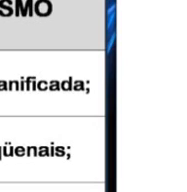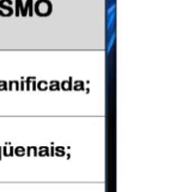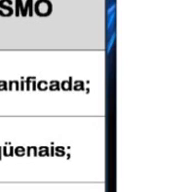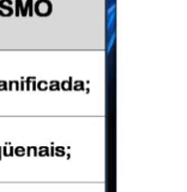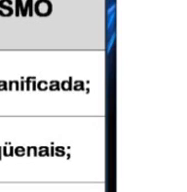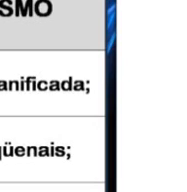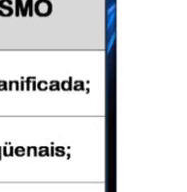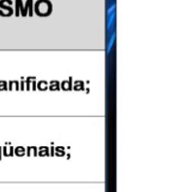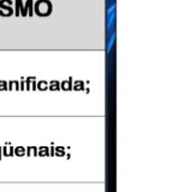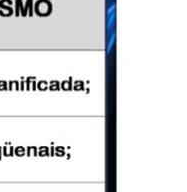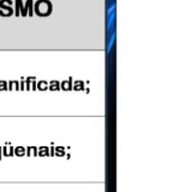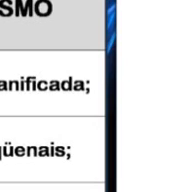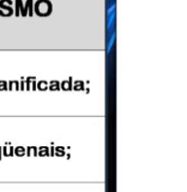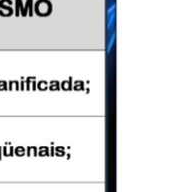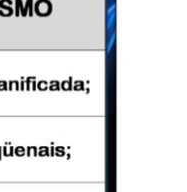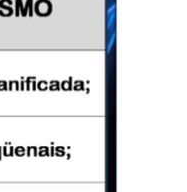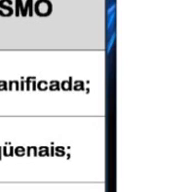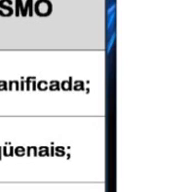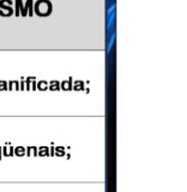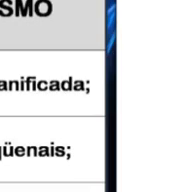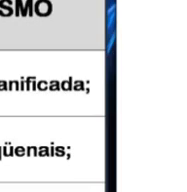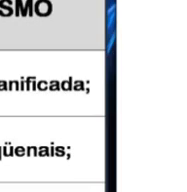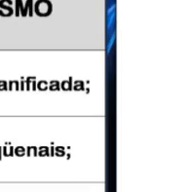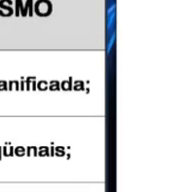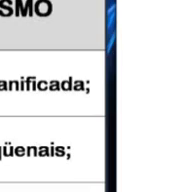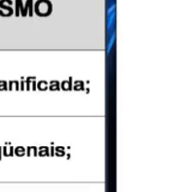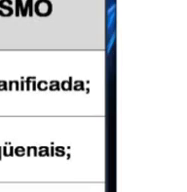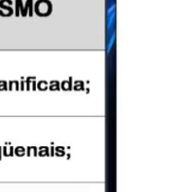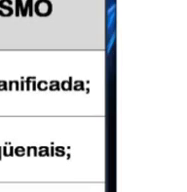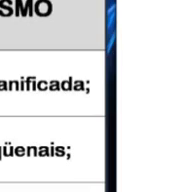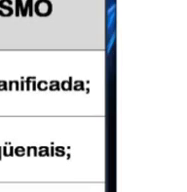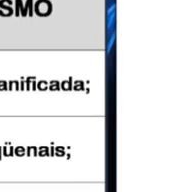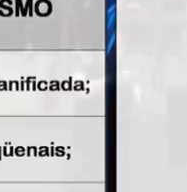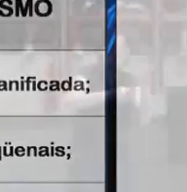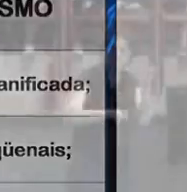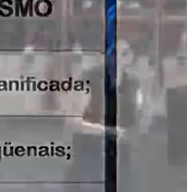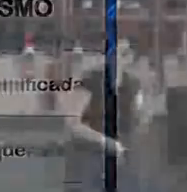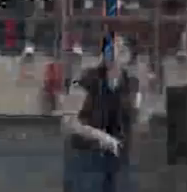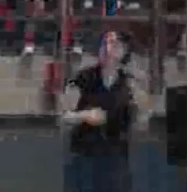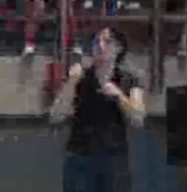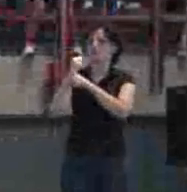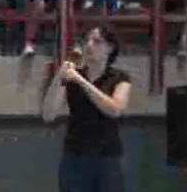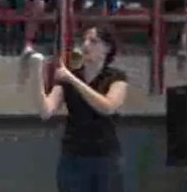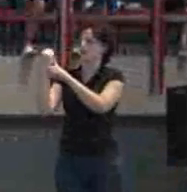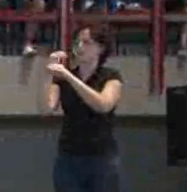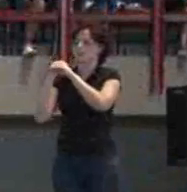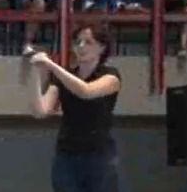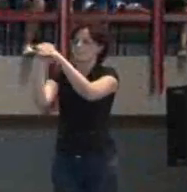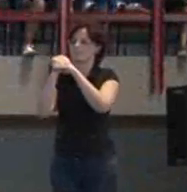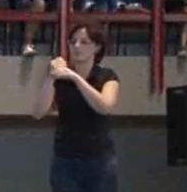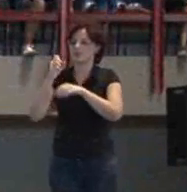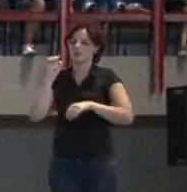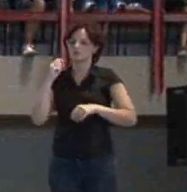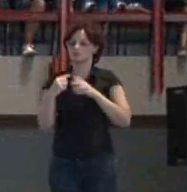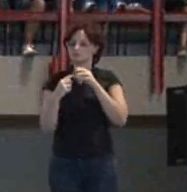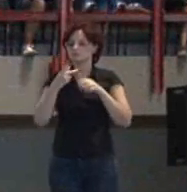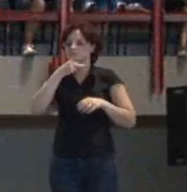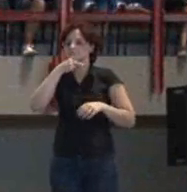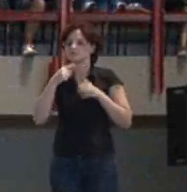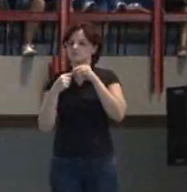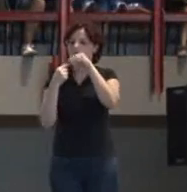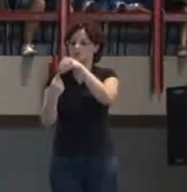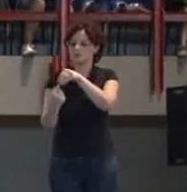muitos partidos políticos enquanto no socialismo tem um partido político só então são algumas características que